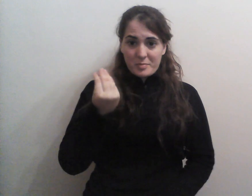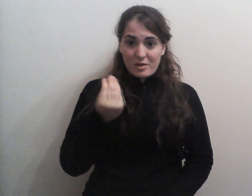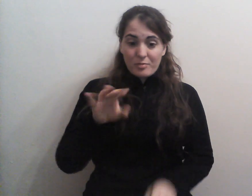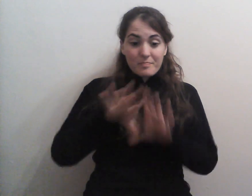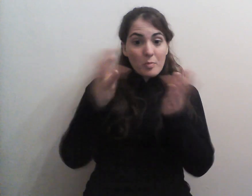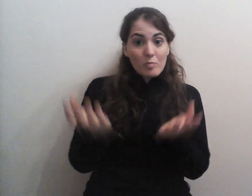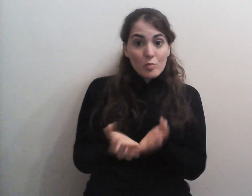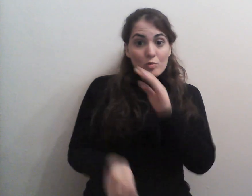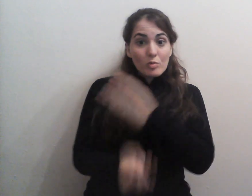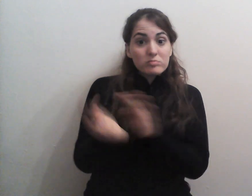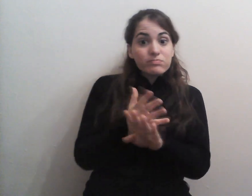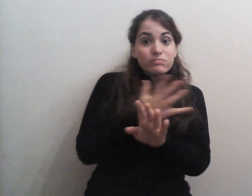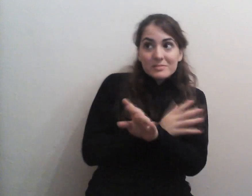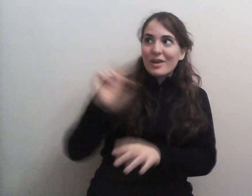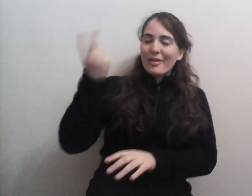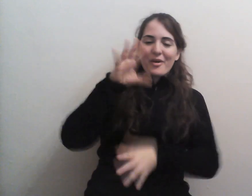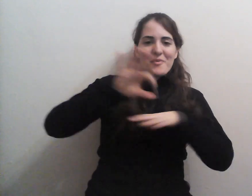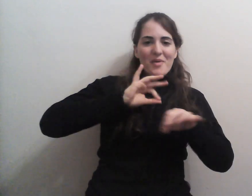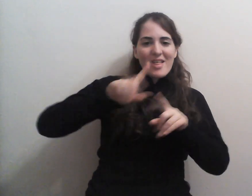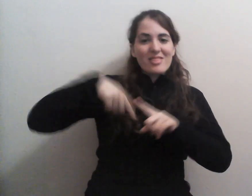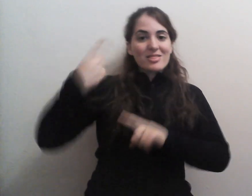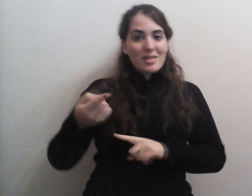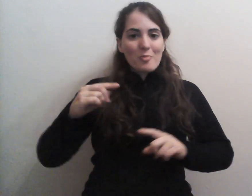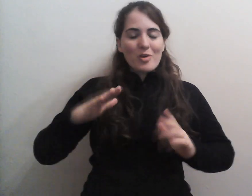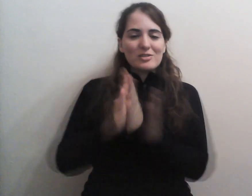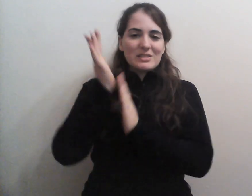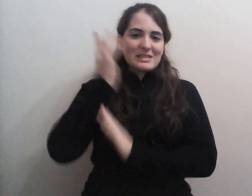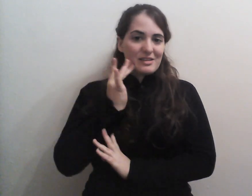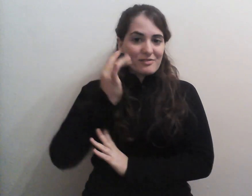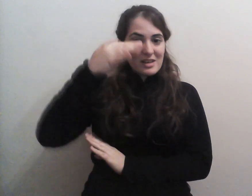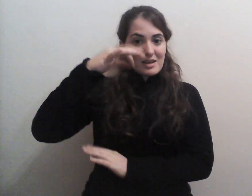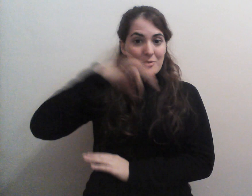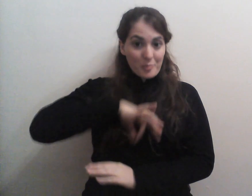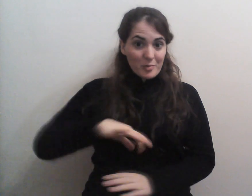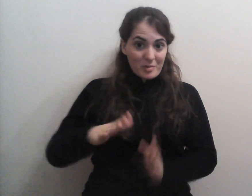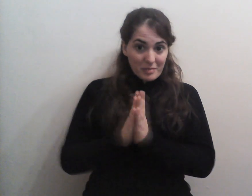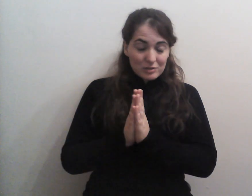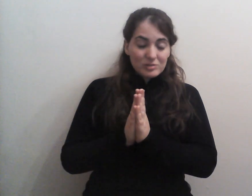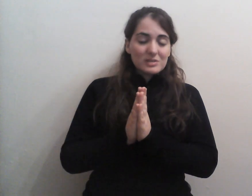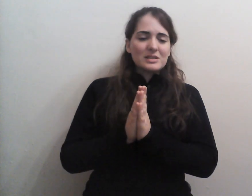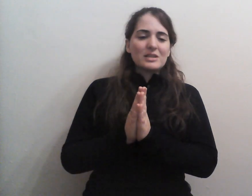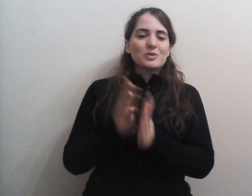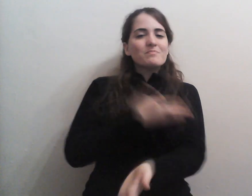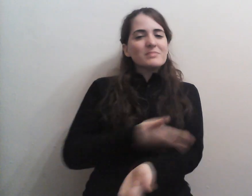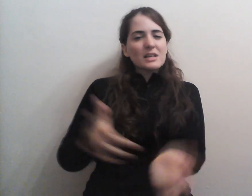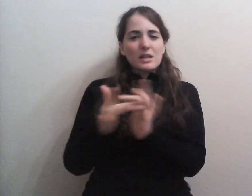Cristo nos lava de todo pecado. Y ahora en el versículo 3, Pedro sigue con el mismo hilo de